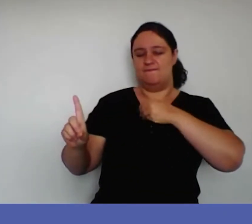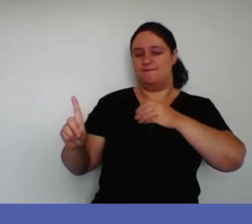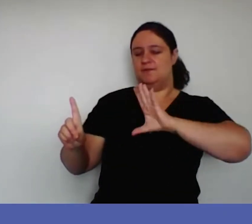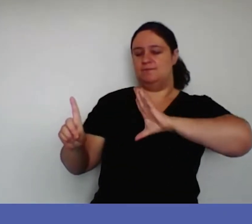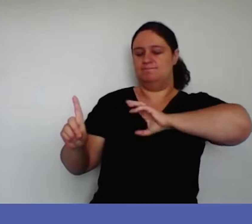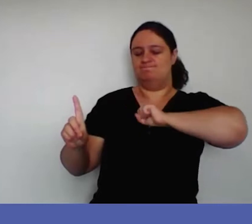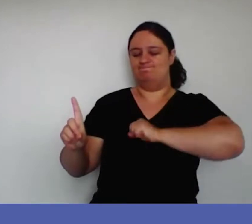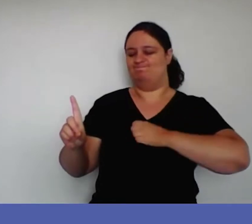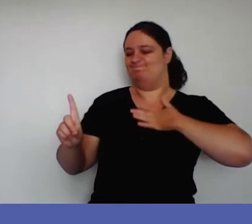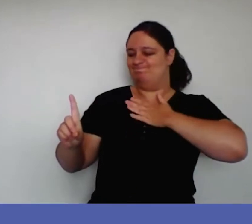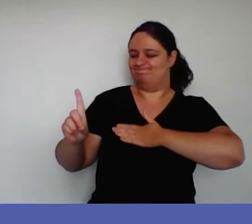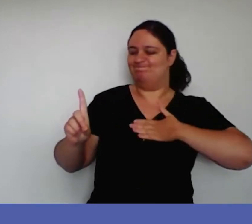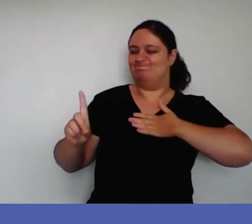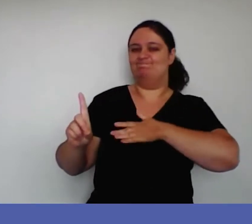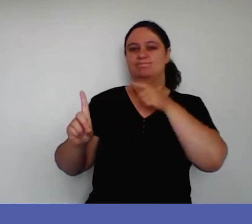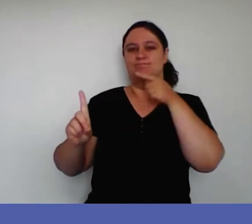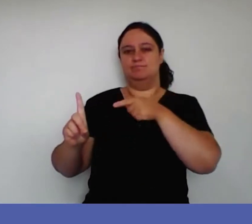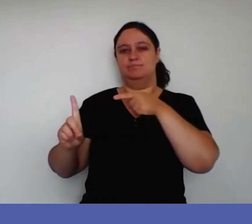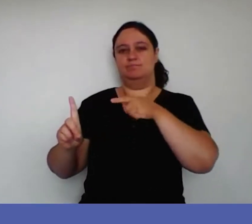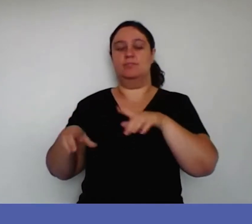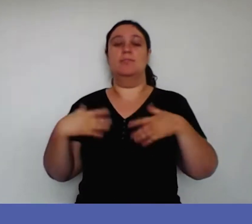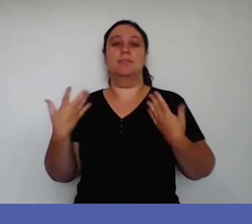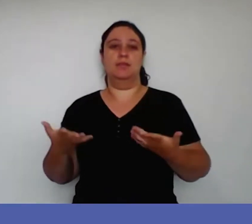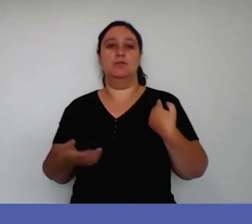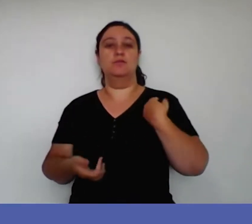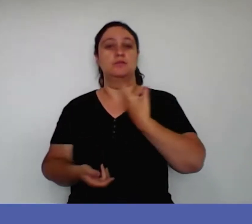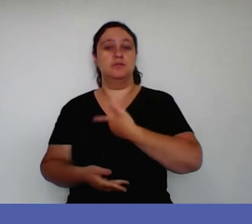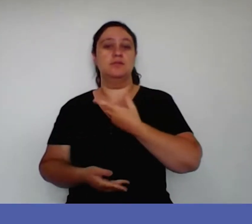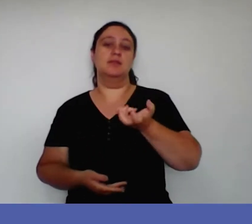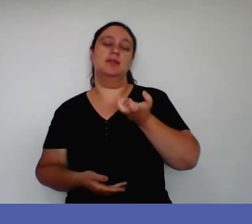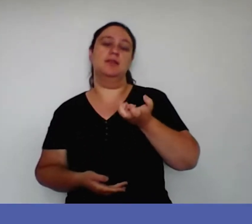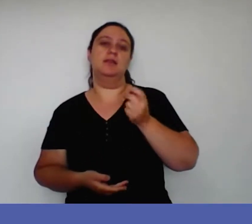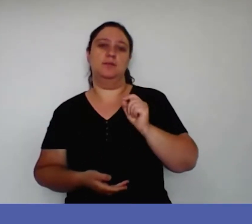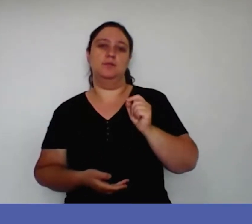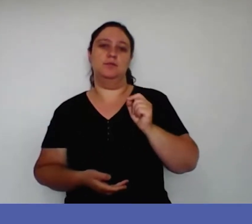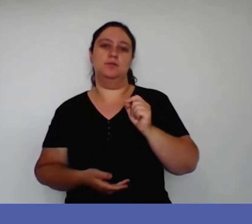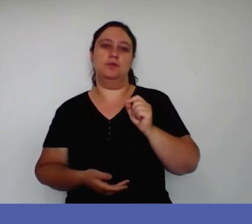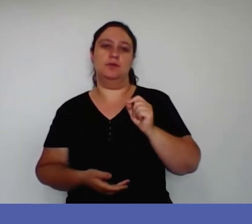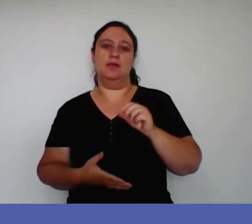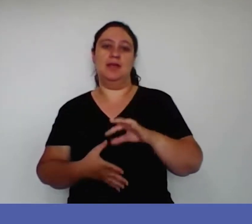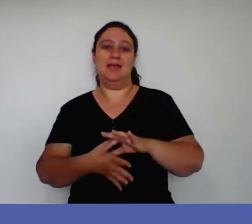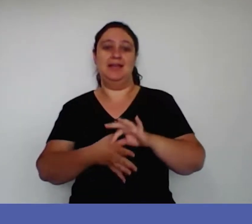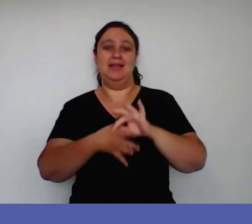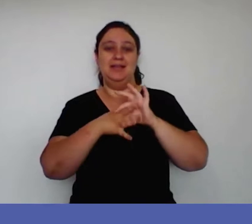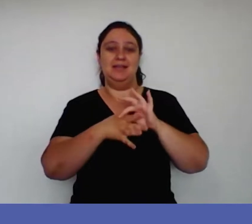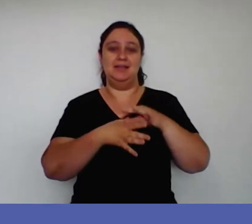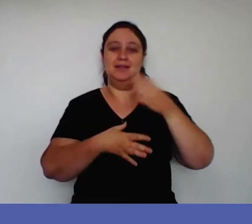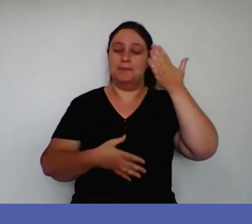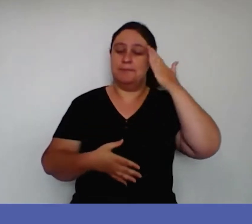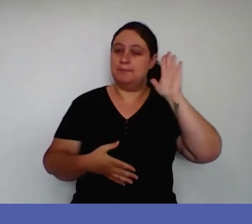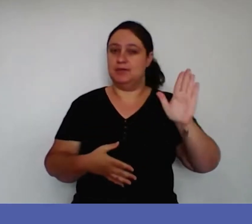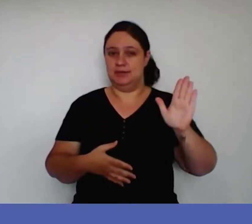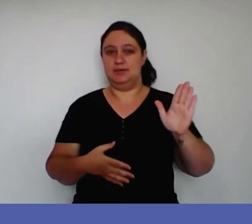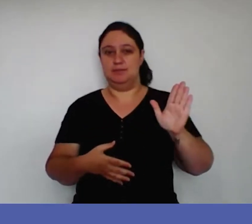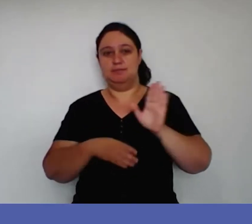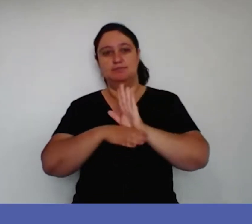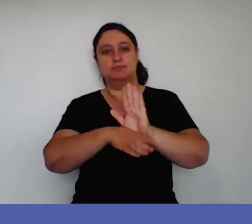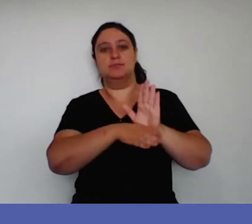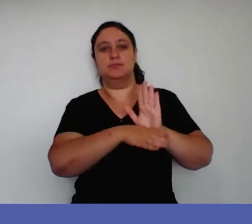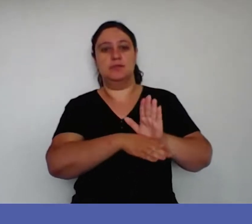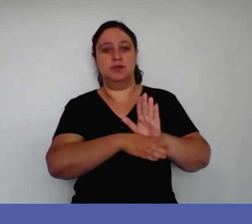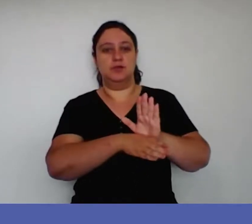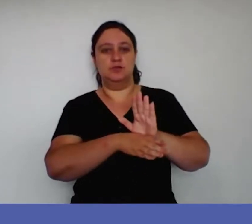nós queremos, para os principais líderes que está cooperando com o Espírito Santo